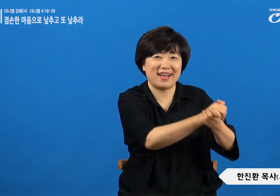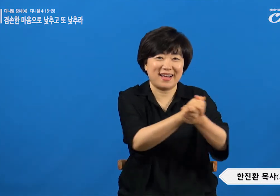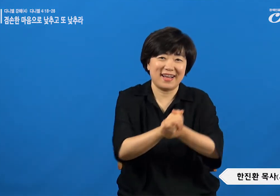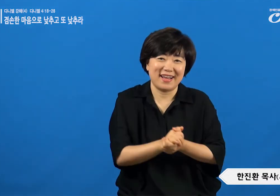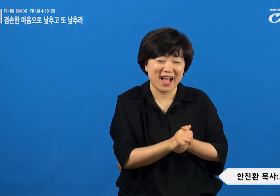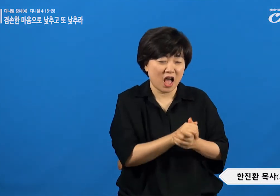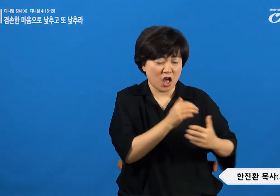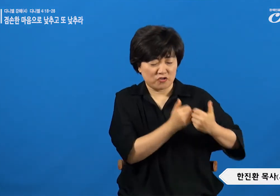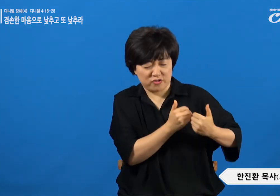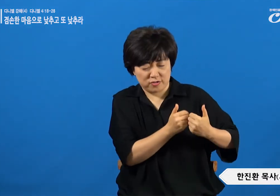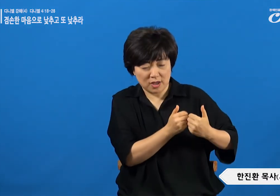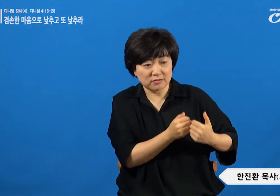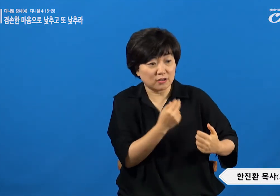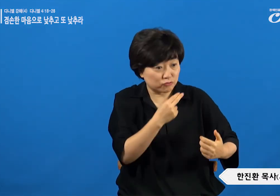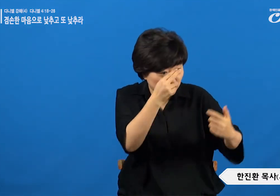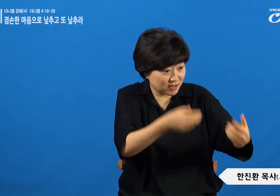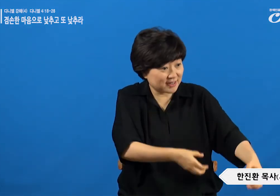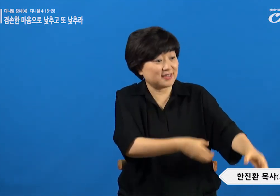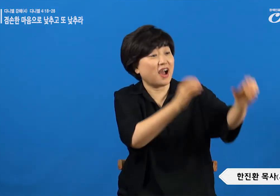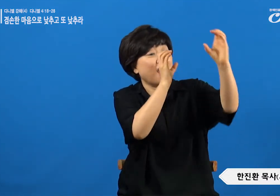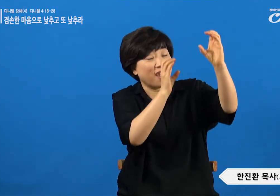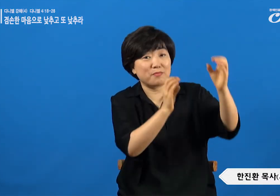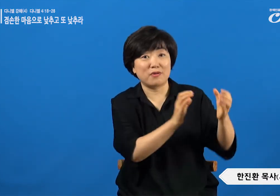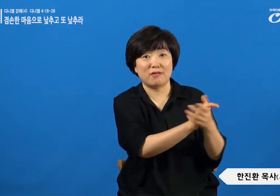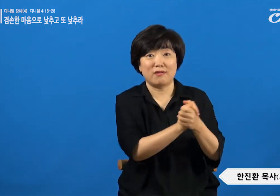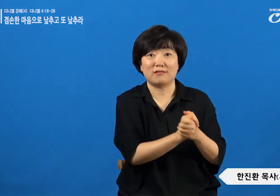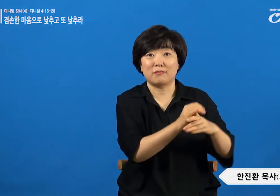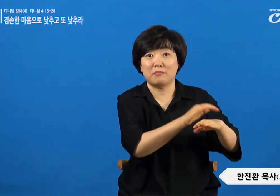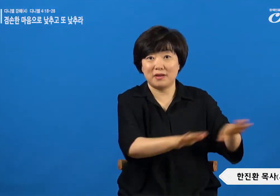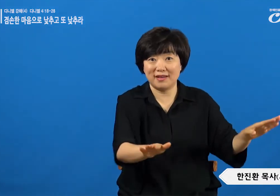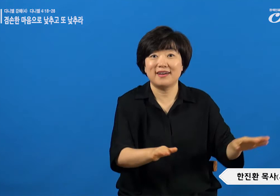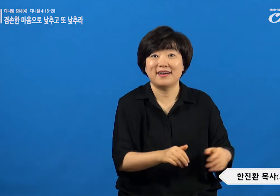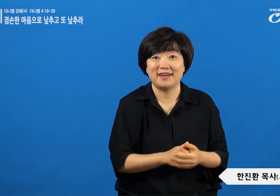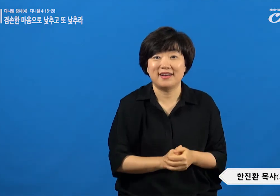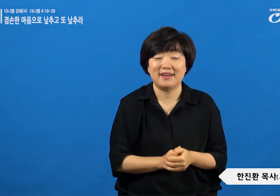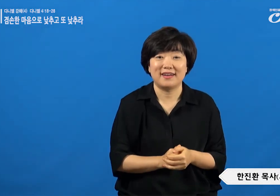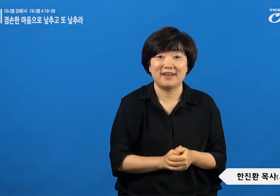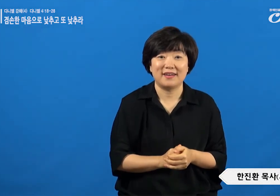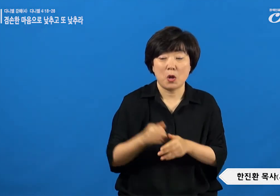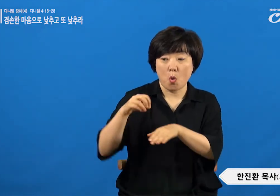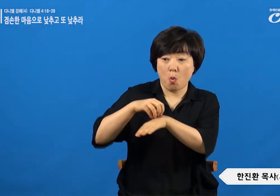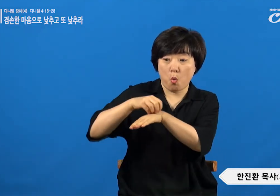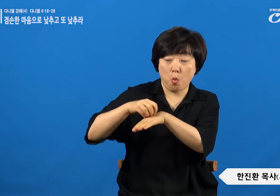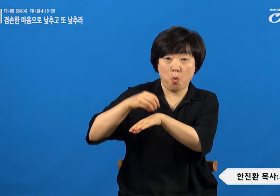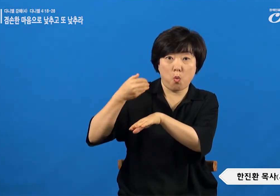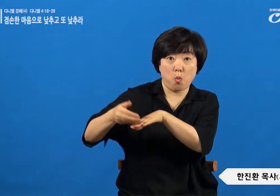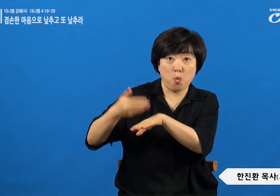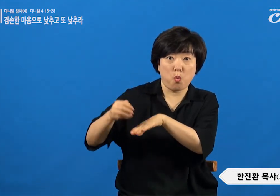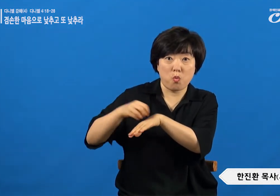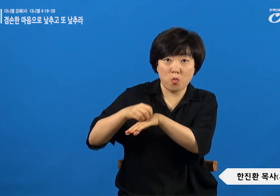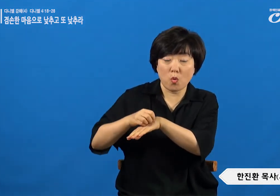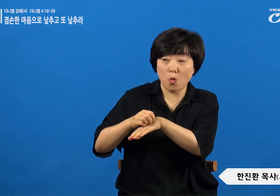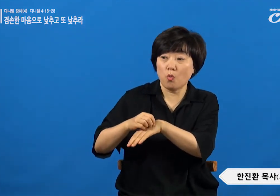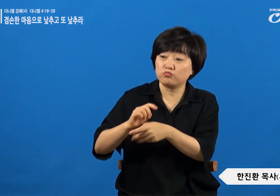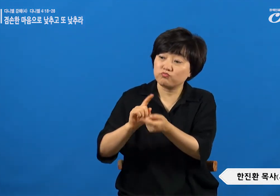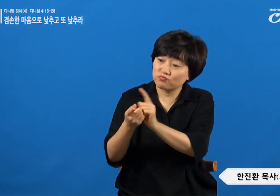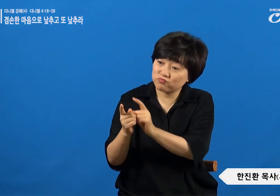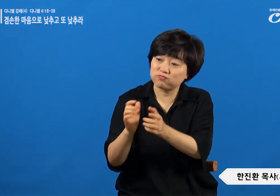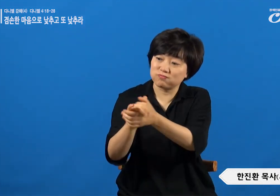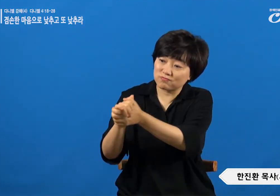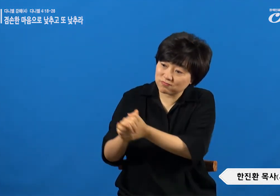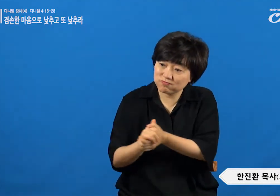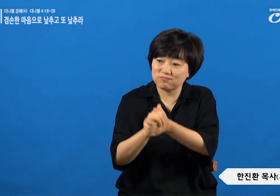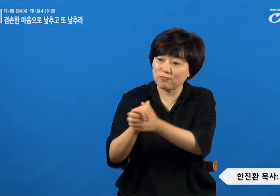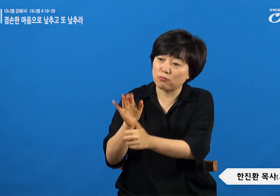서로 껄끄럽다가도 술 한 잔 들어가면 관계가 확 풀리지 않습니까? 조폭들도 자기들끼리는 형님